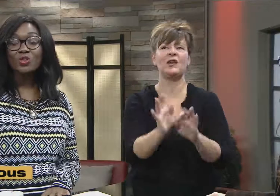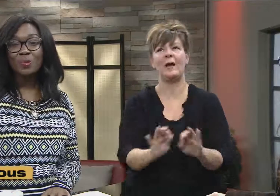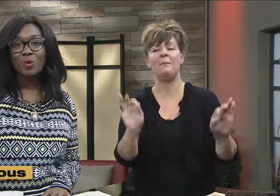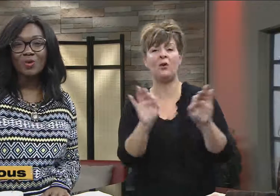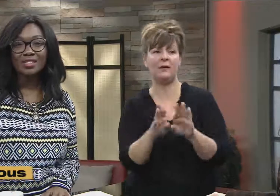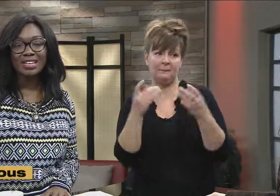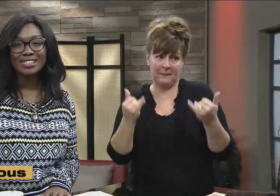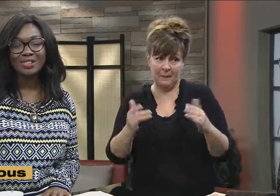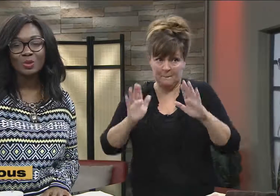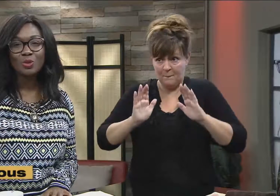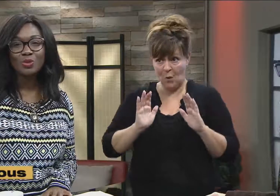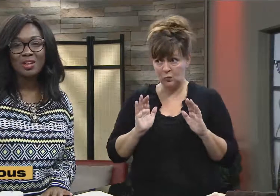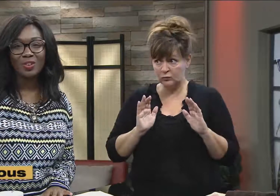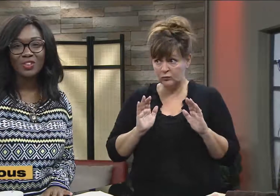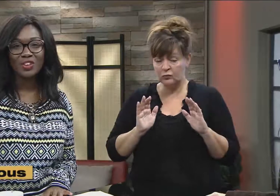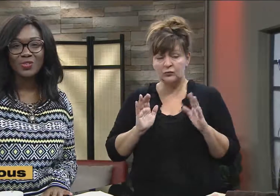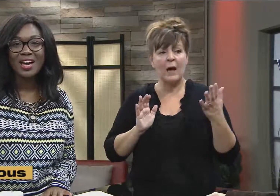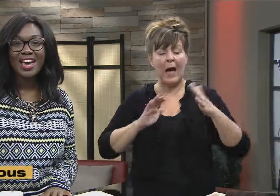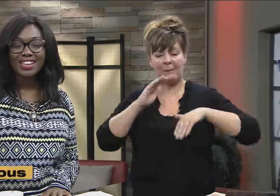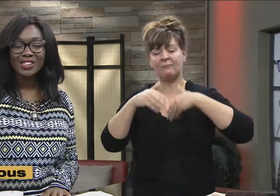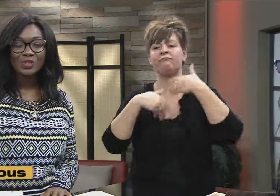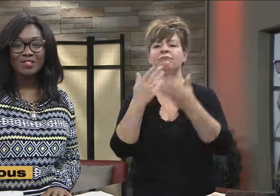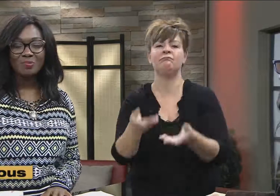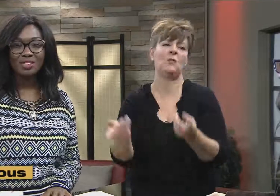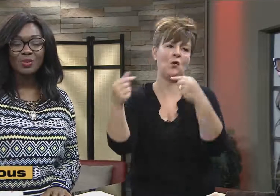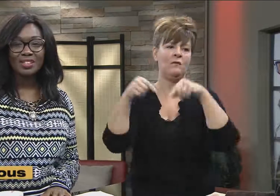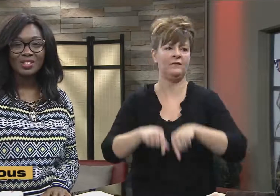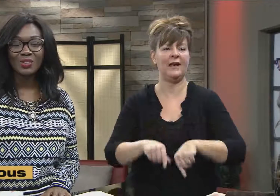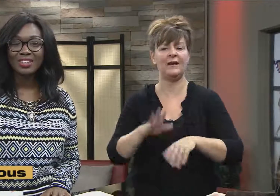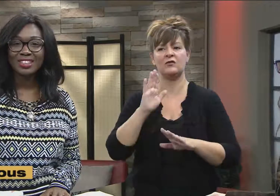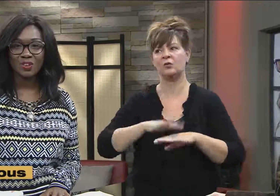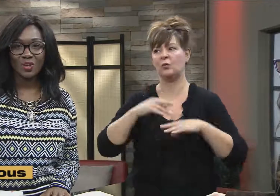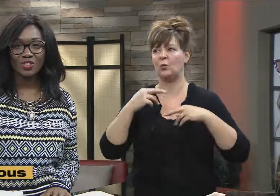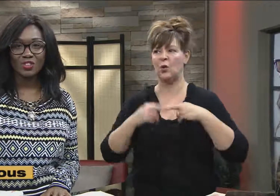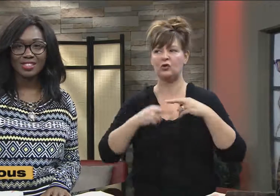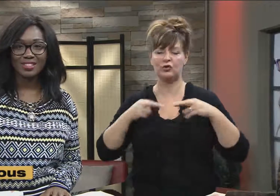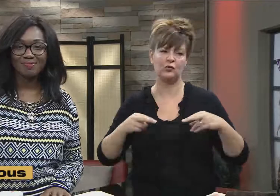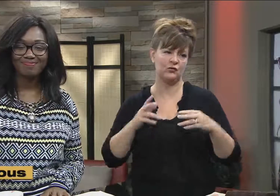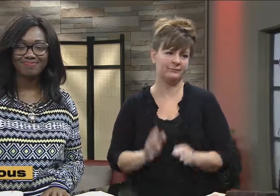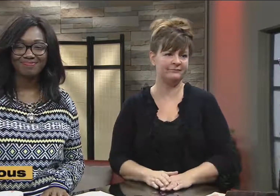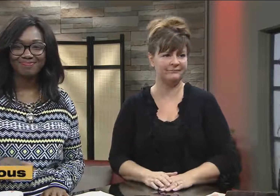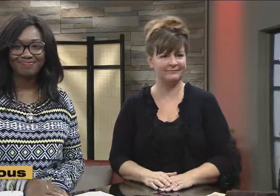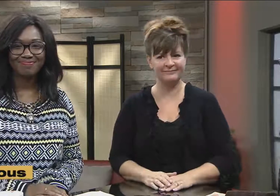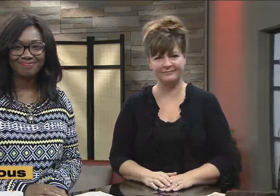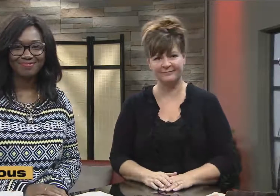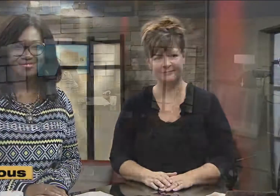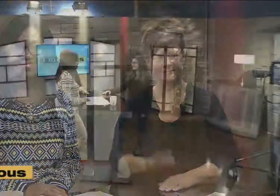fait une pause et ça se poursuit entre nous exclusivement sur les ondes de TV Rogers.